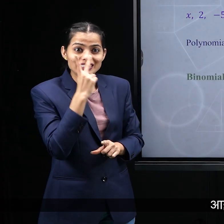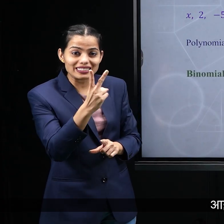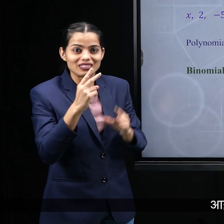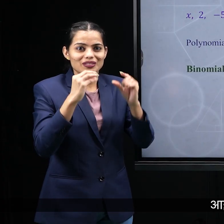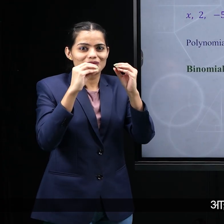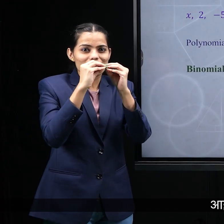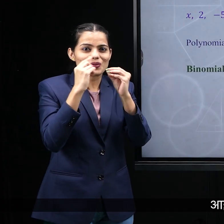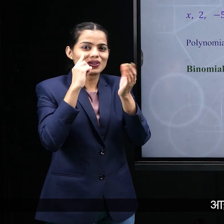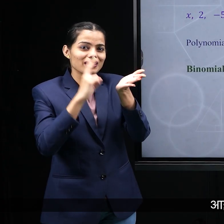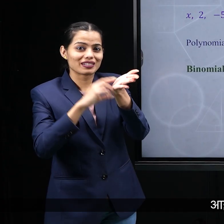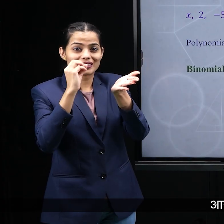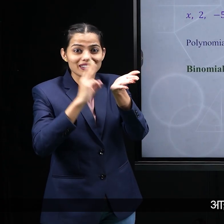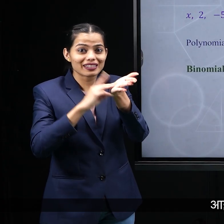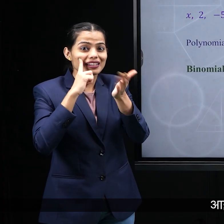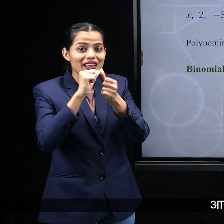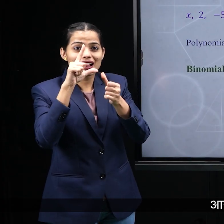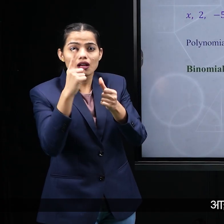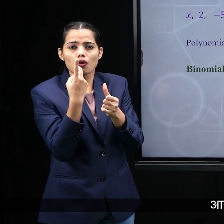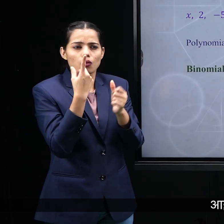आइए द्विपद और त्रिपद देखें।